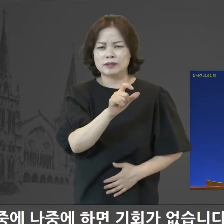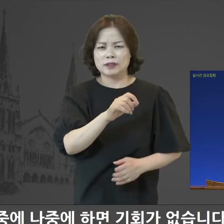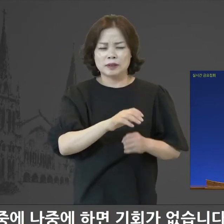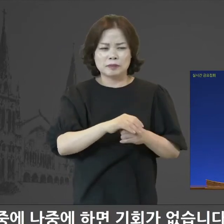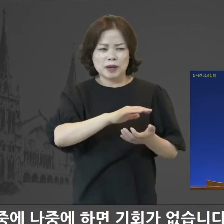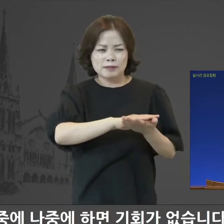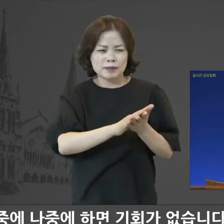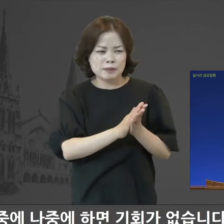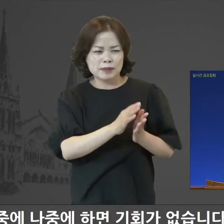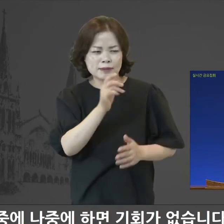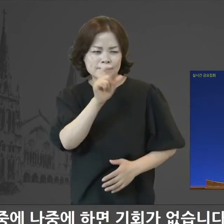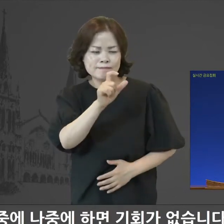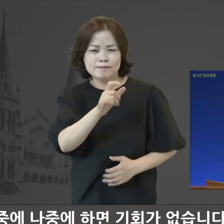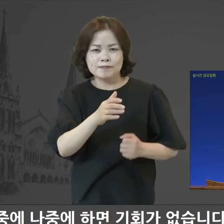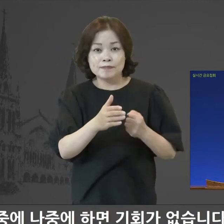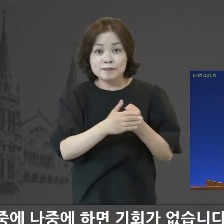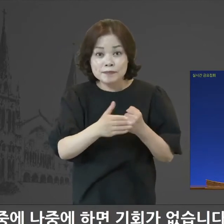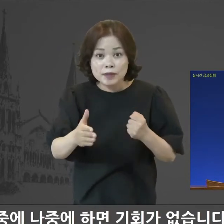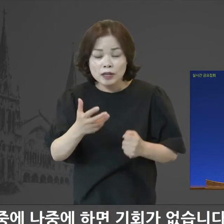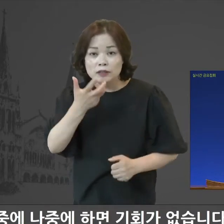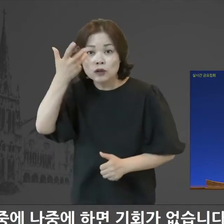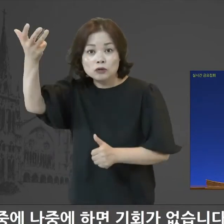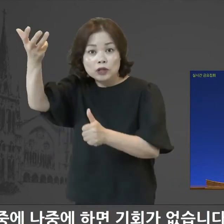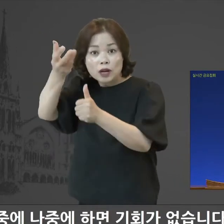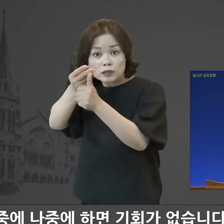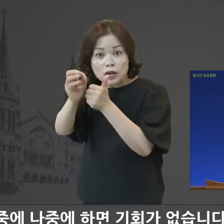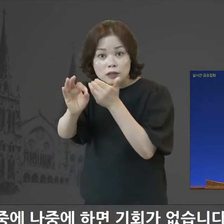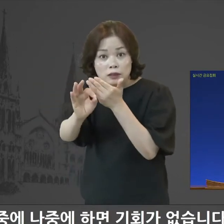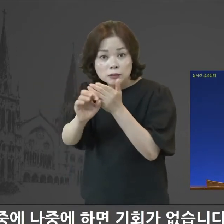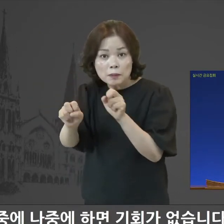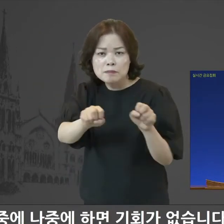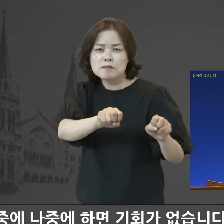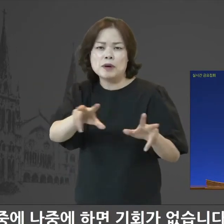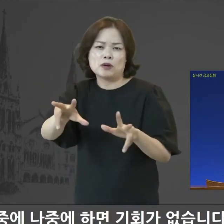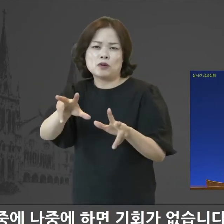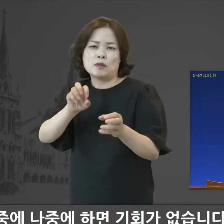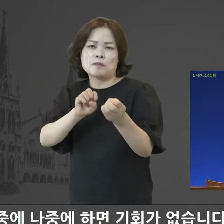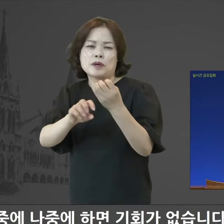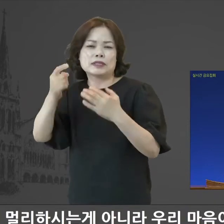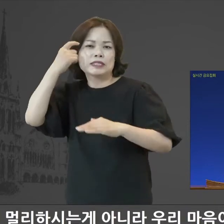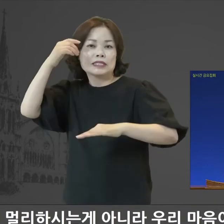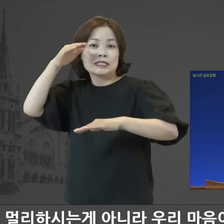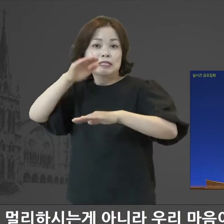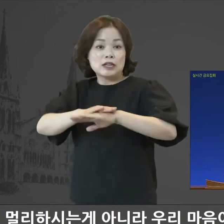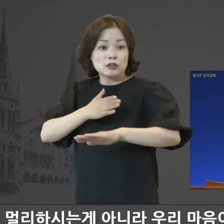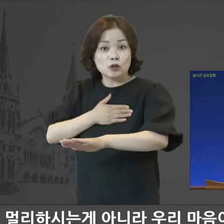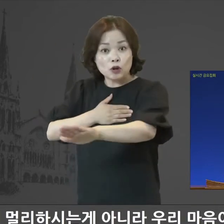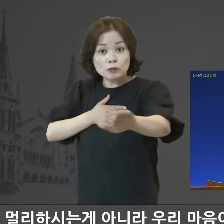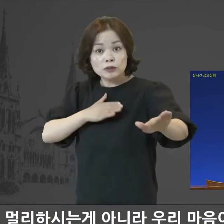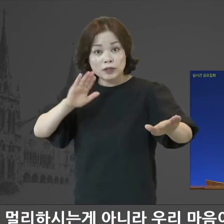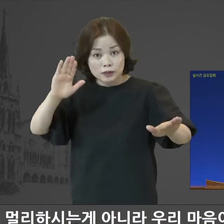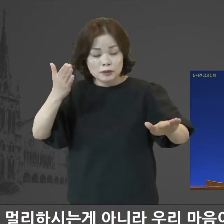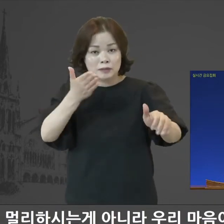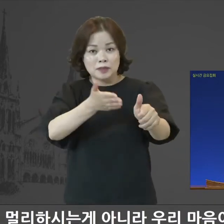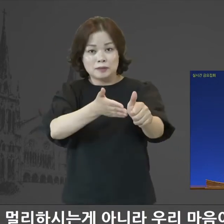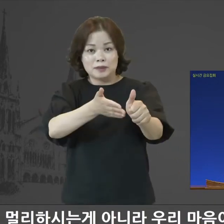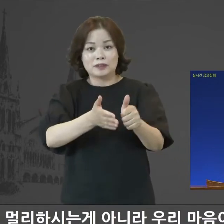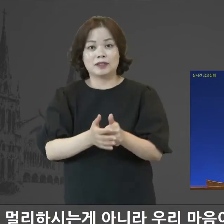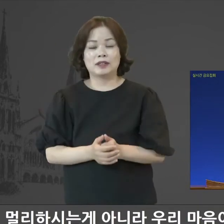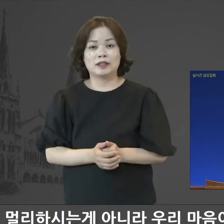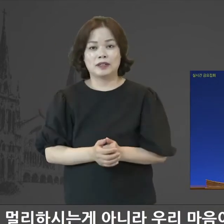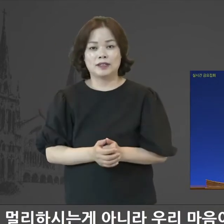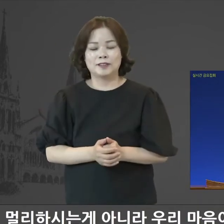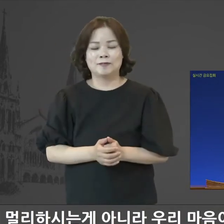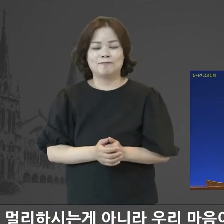마음이 굳어지는 겁니다. 성령이 역사하시면 곧바로 반응하는 지혜로운 저와 여러분 되기를 바랍니다.